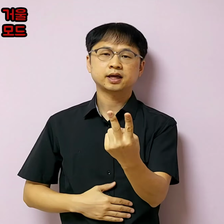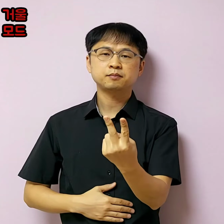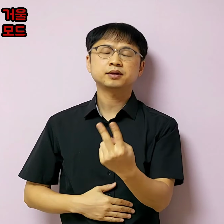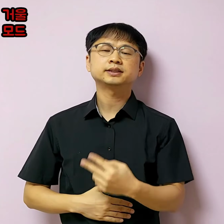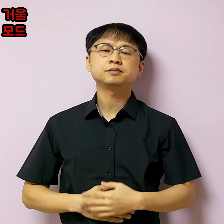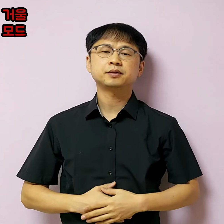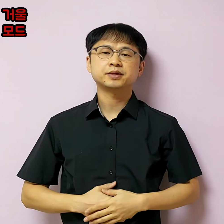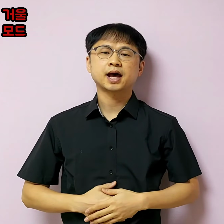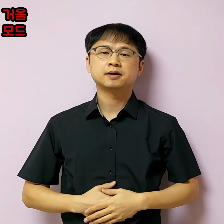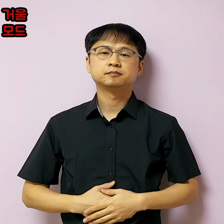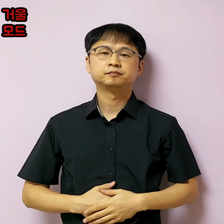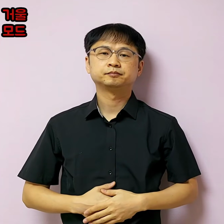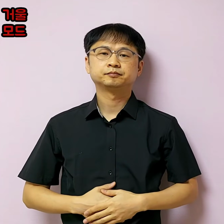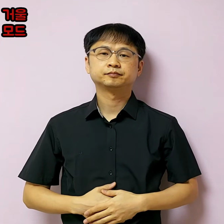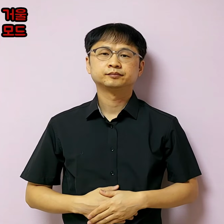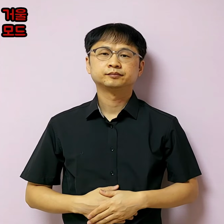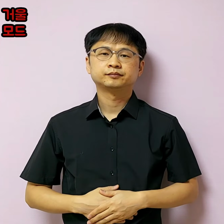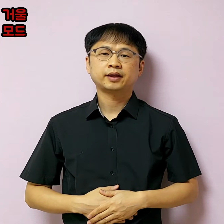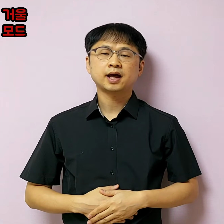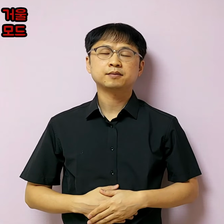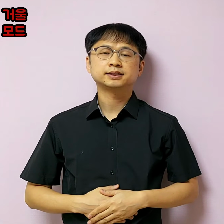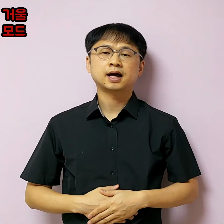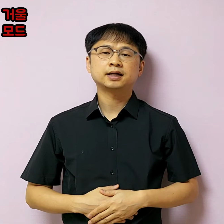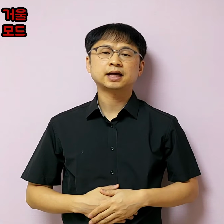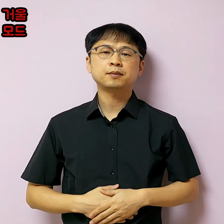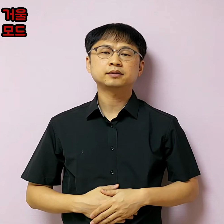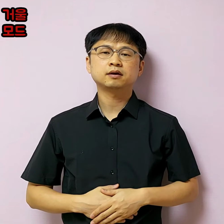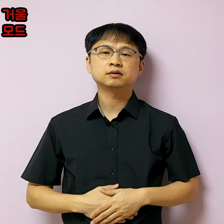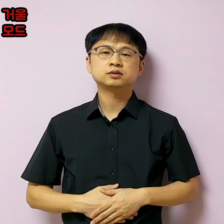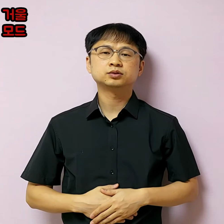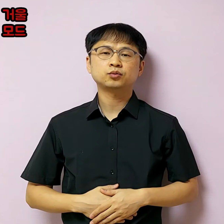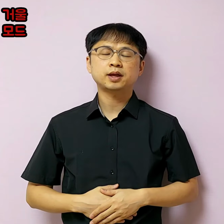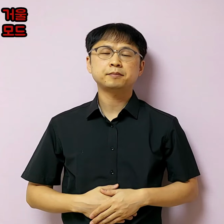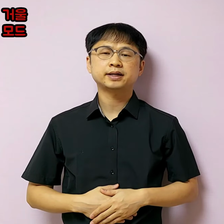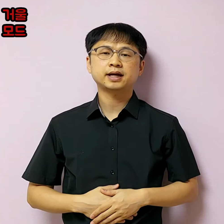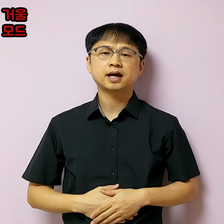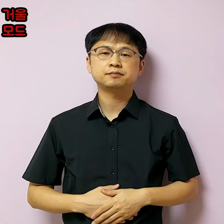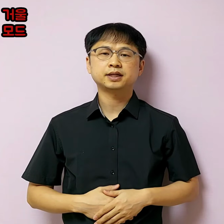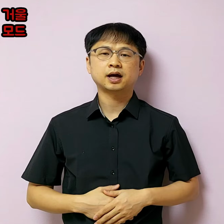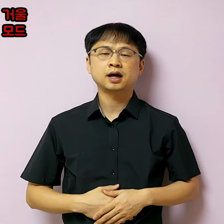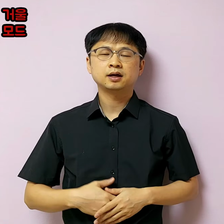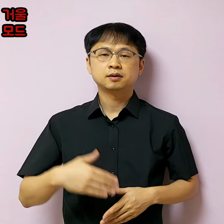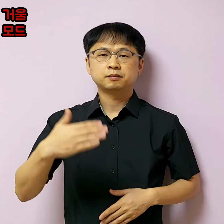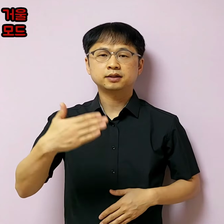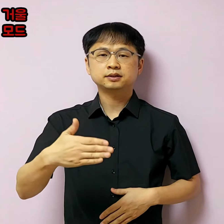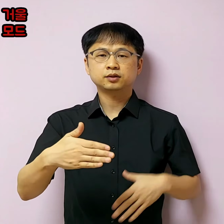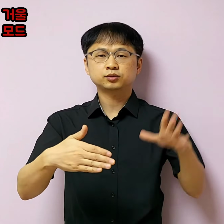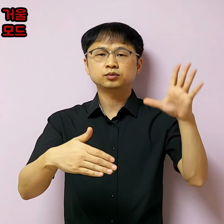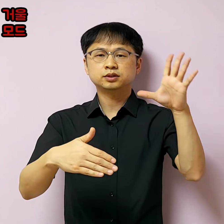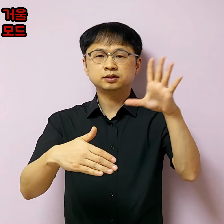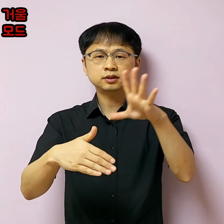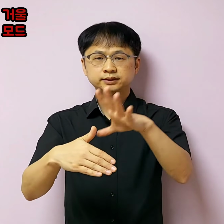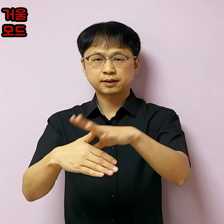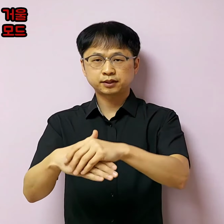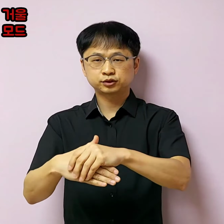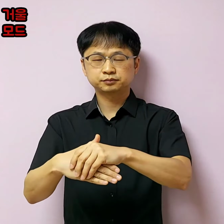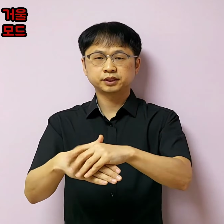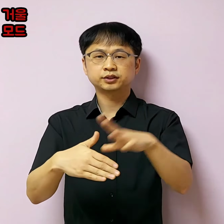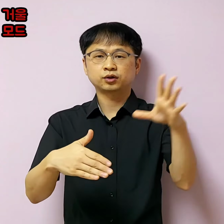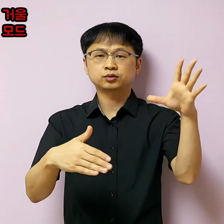이렇게 표현하시면 됩니다. 네, 다음 가사. 잡았던 그 손엔 말이야입니다. 말 그대로 손을 잡아주시면 되겠죠.